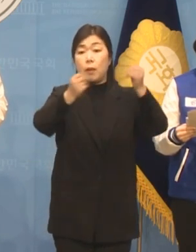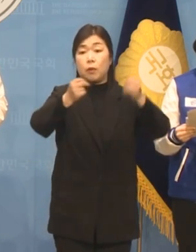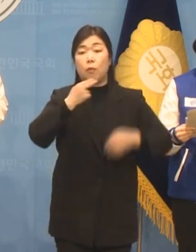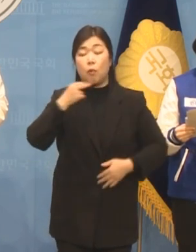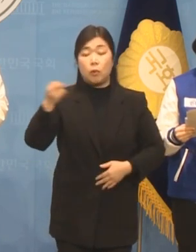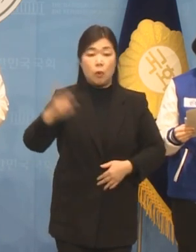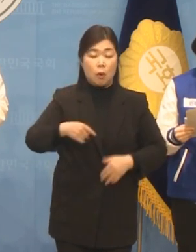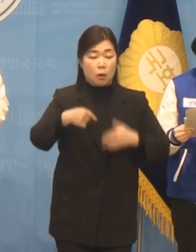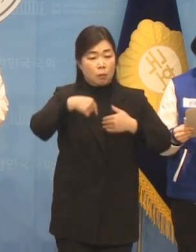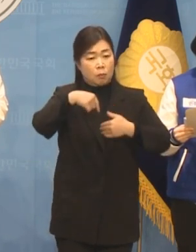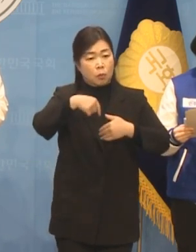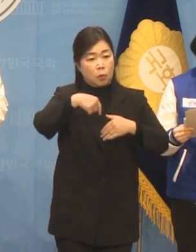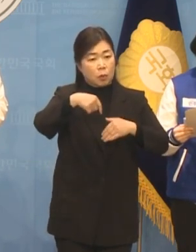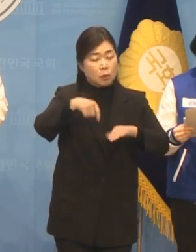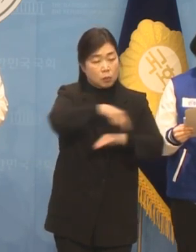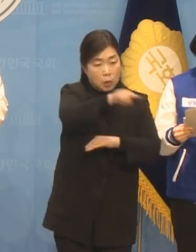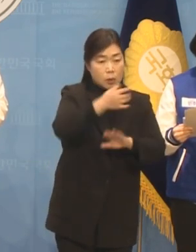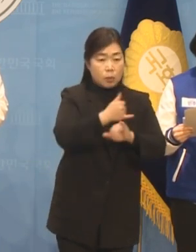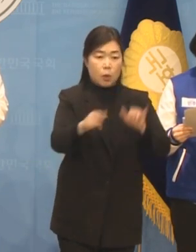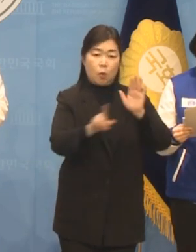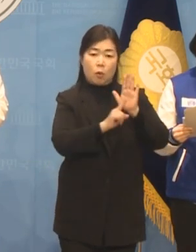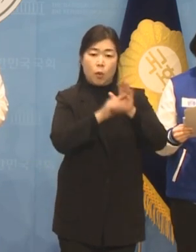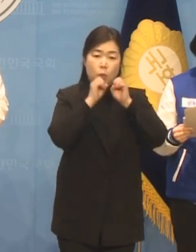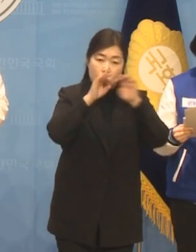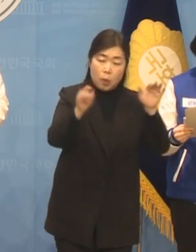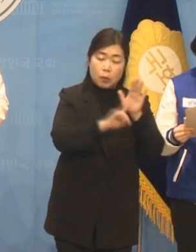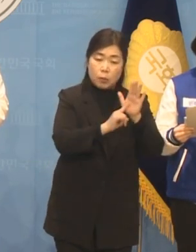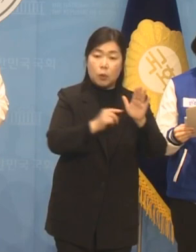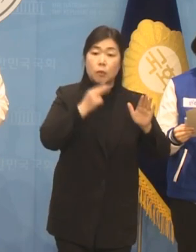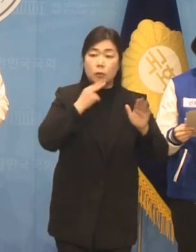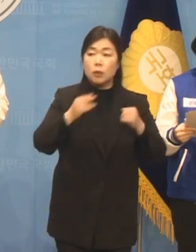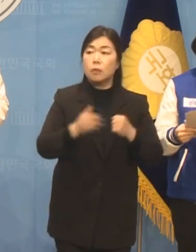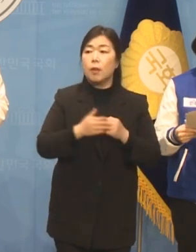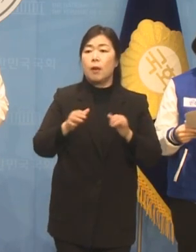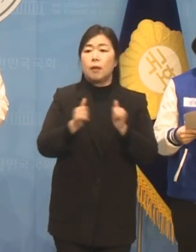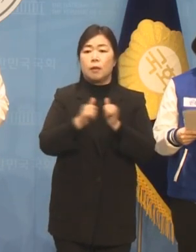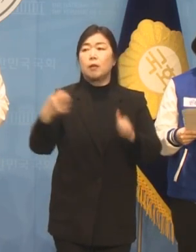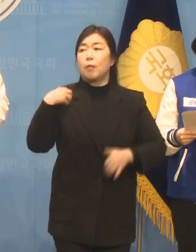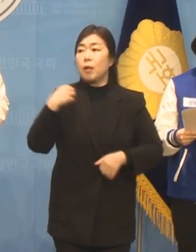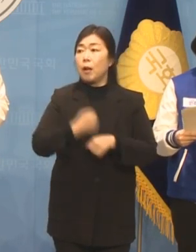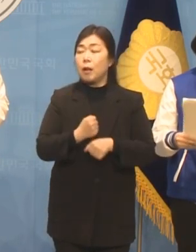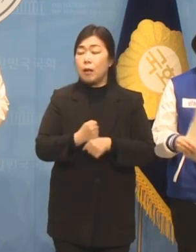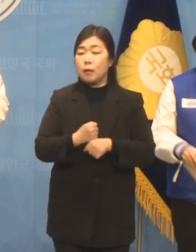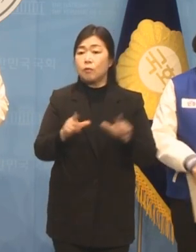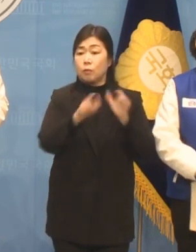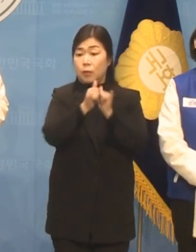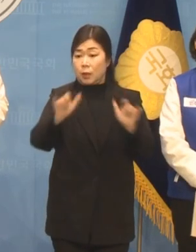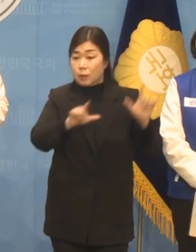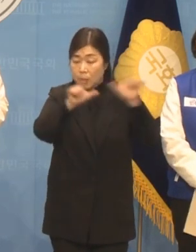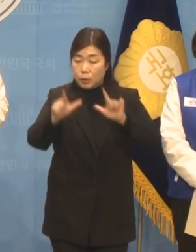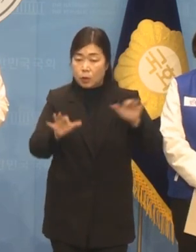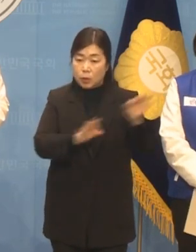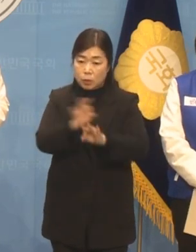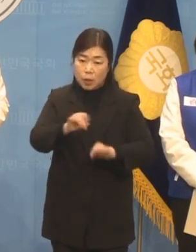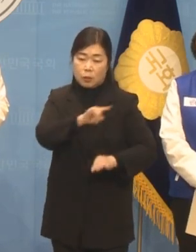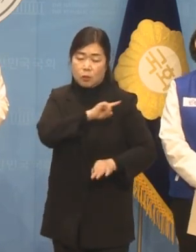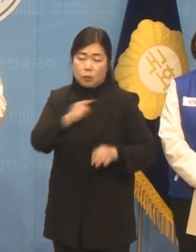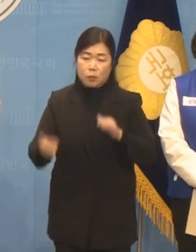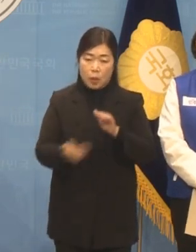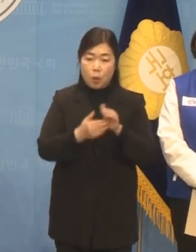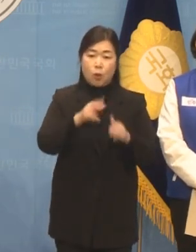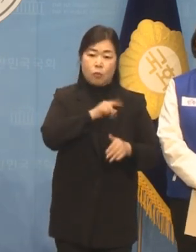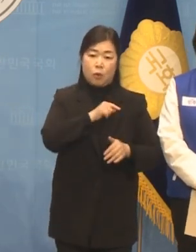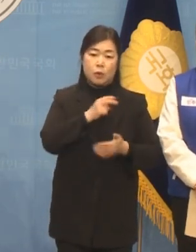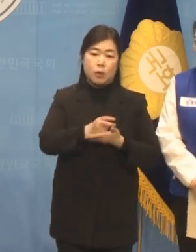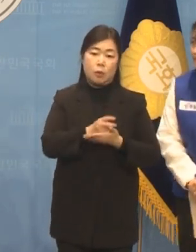대외적으로 많이 알려지지 못하는 부분들이 있어서 이를 담당할 민생경제 최고위원 제도를 도입하자라는 것들이 5번째